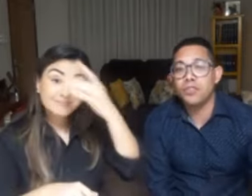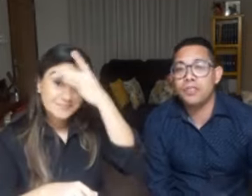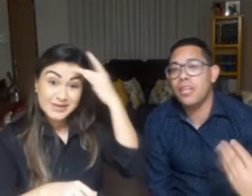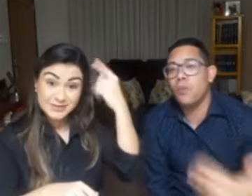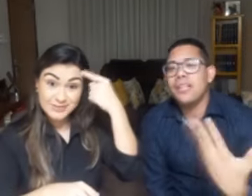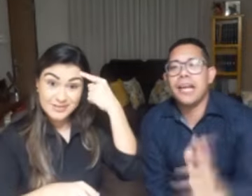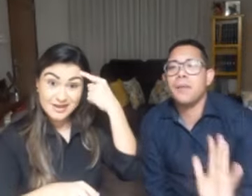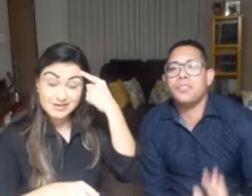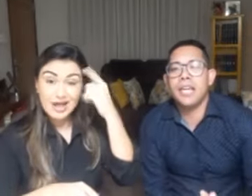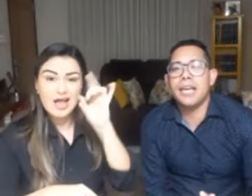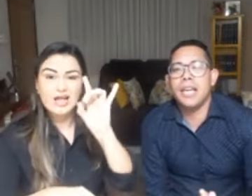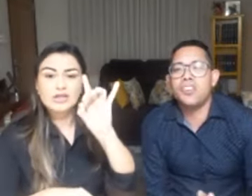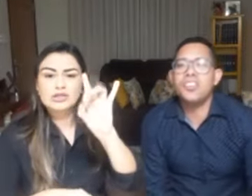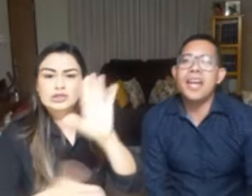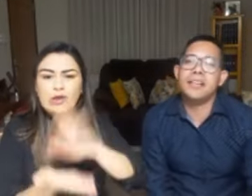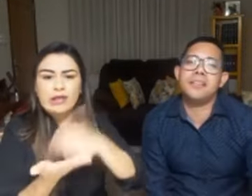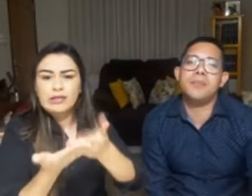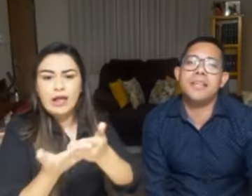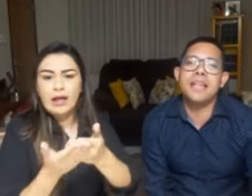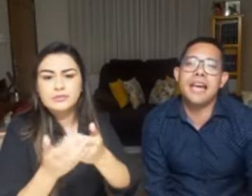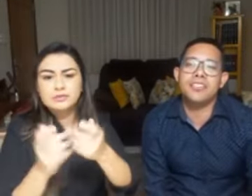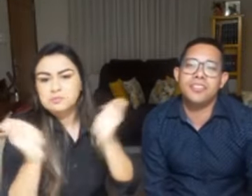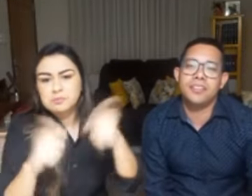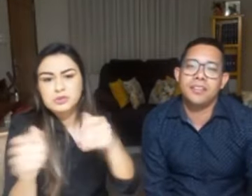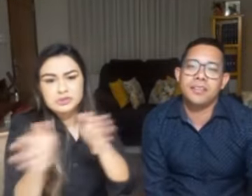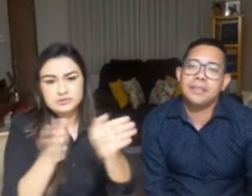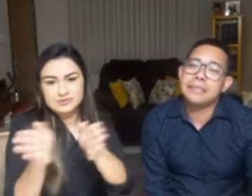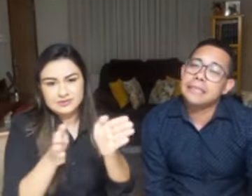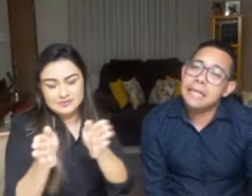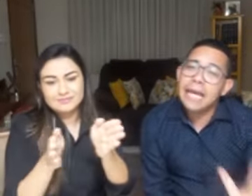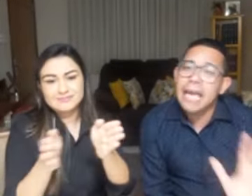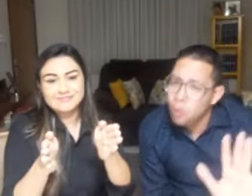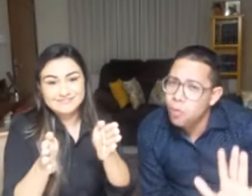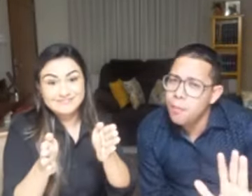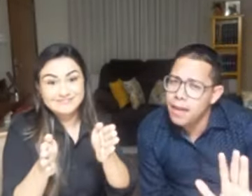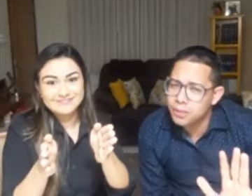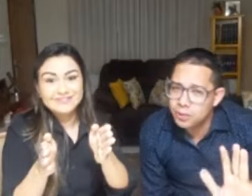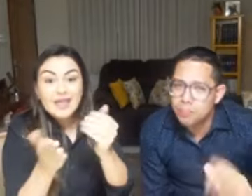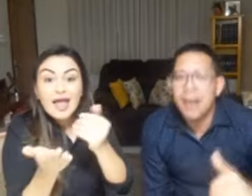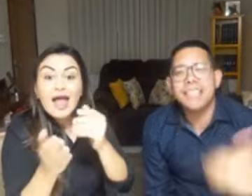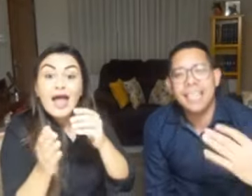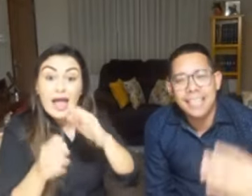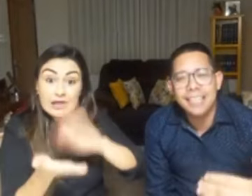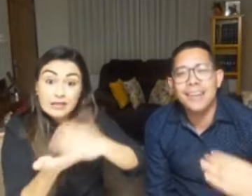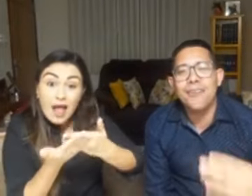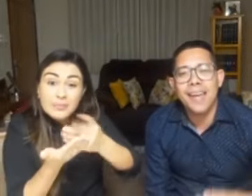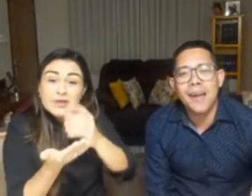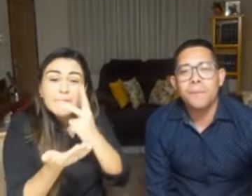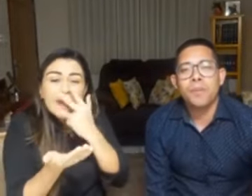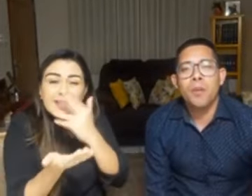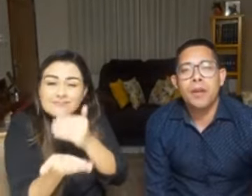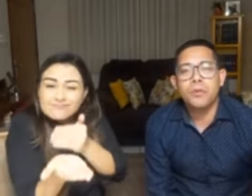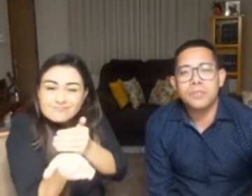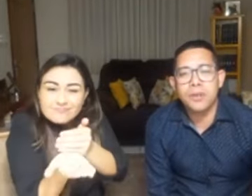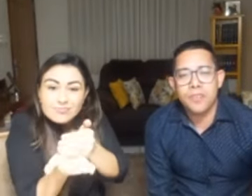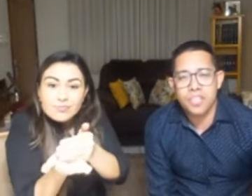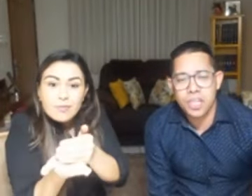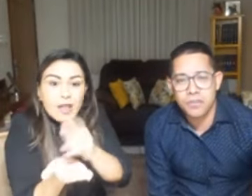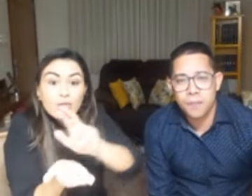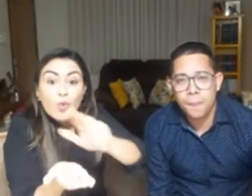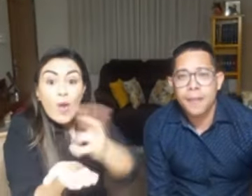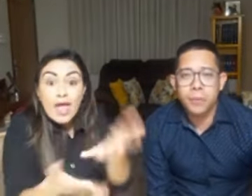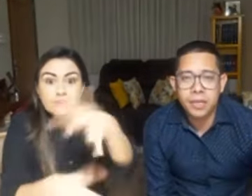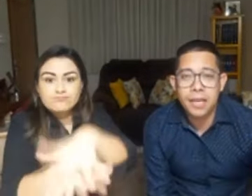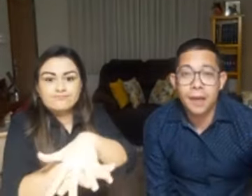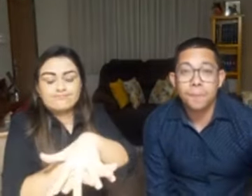fato de ter o intérprete na igreja já é acessibilidade. É um começo, mas ainda não é uma inclusão